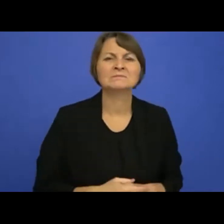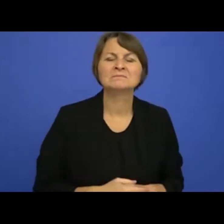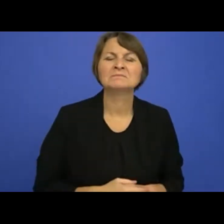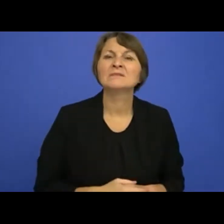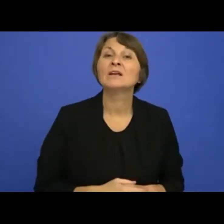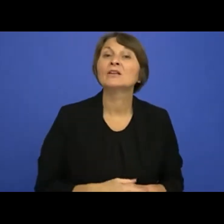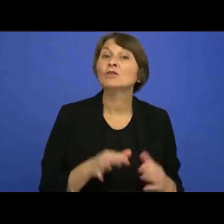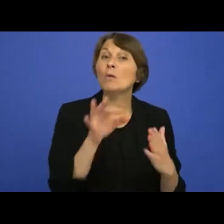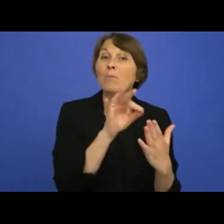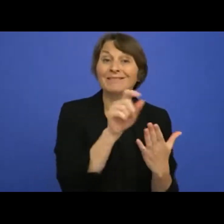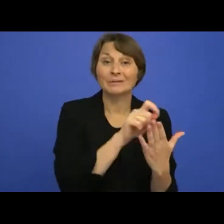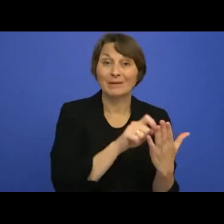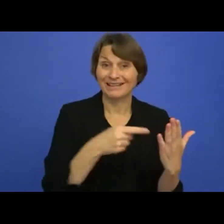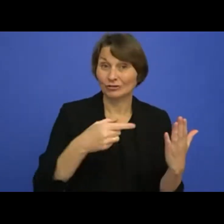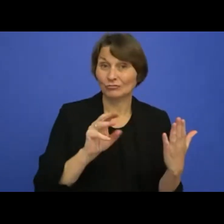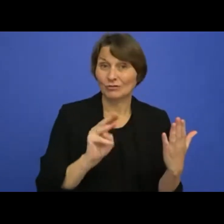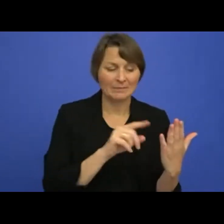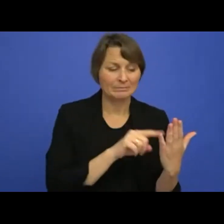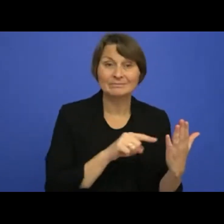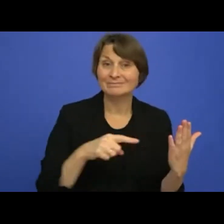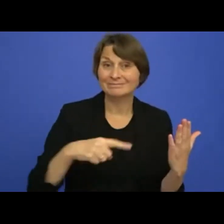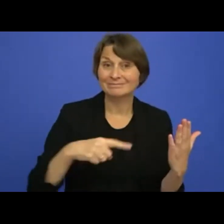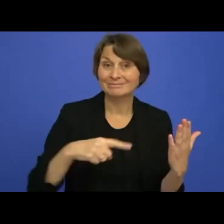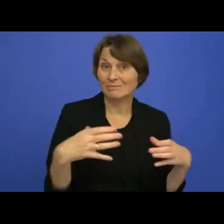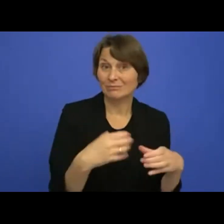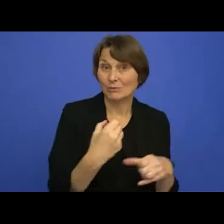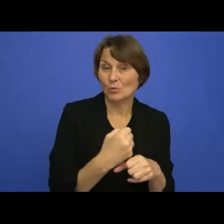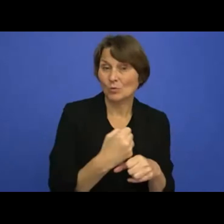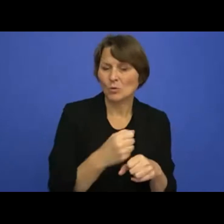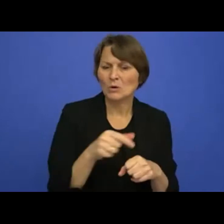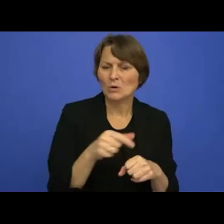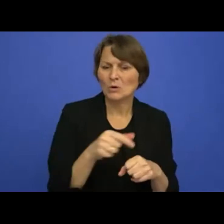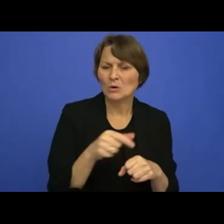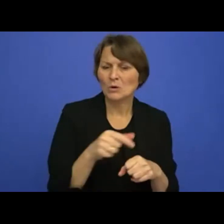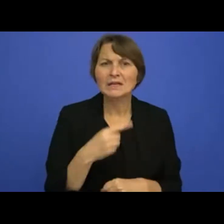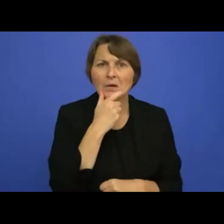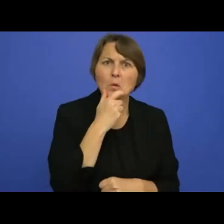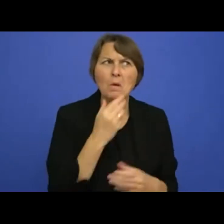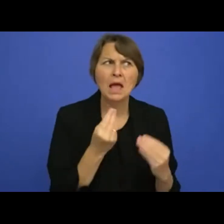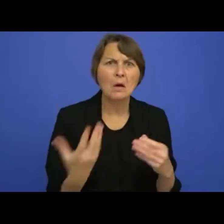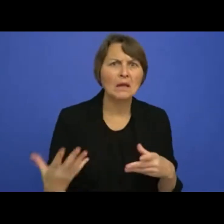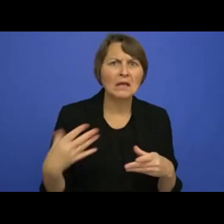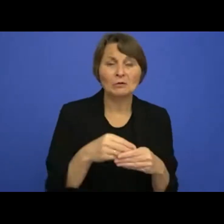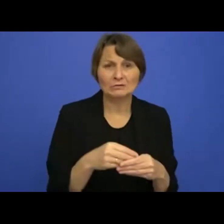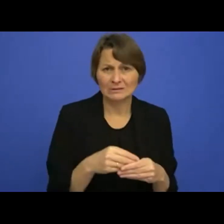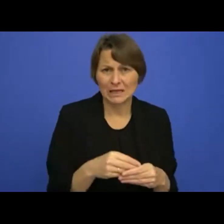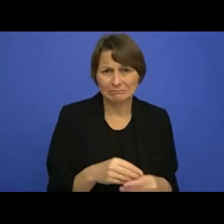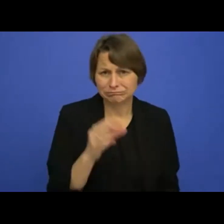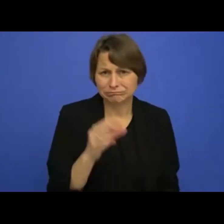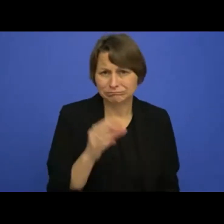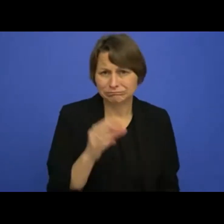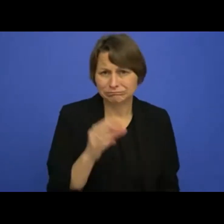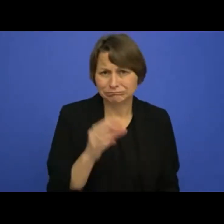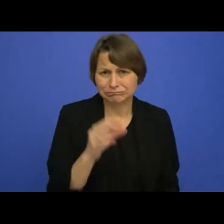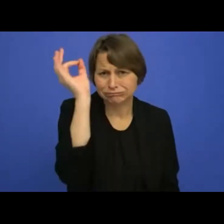rapport GEM, le document politique, dit que ces personnels sont rarement préparés aux pratiques